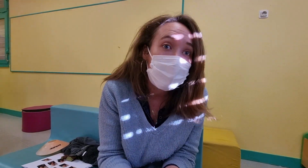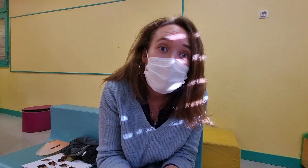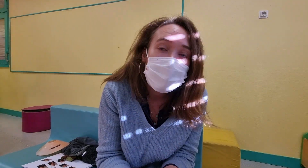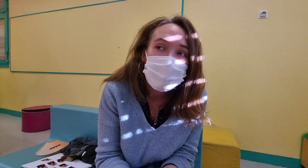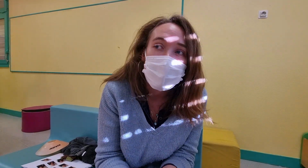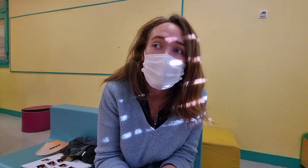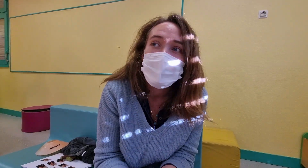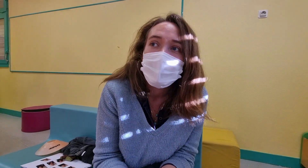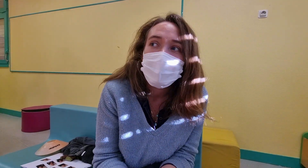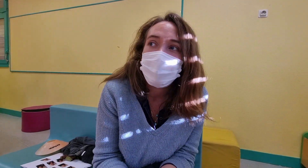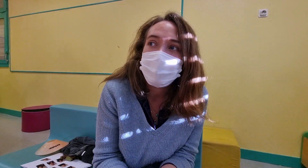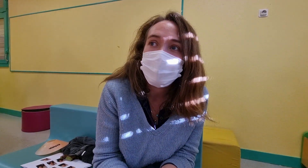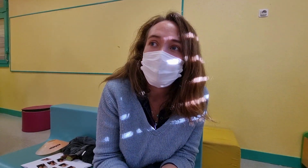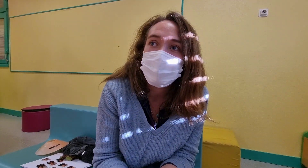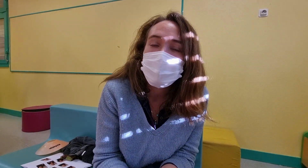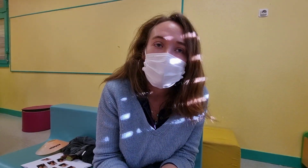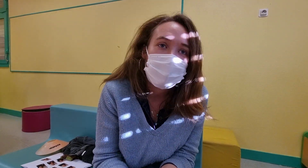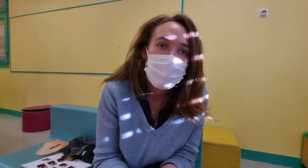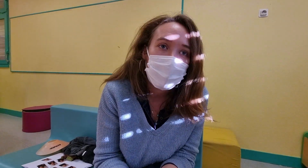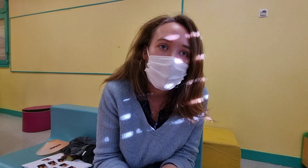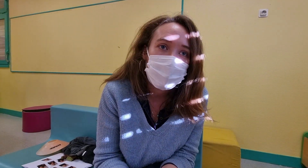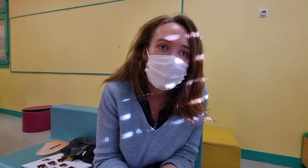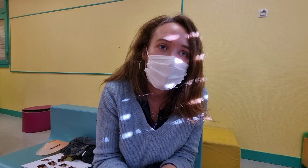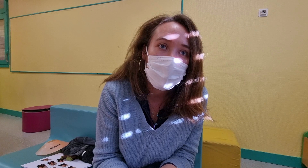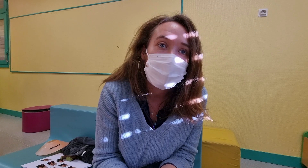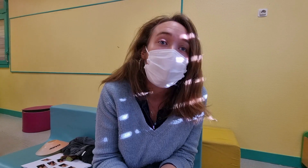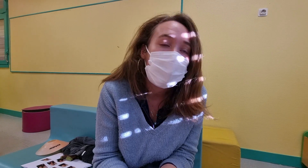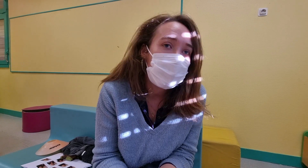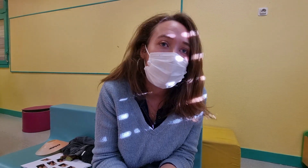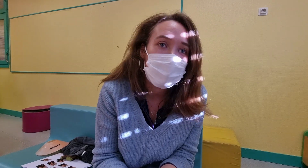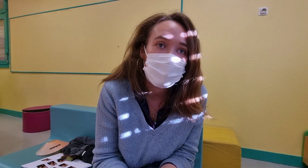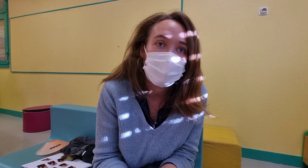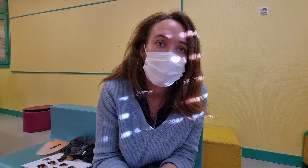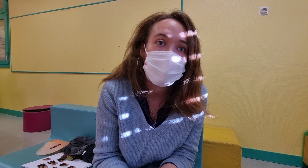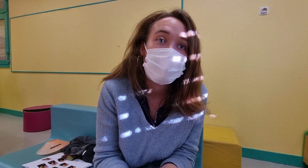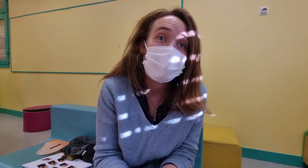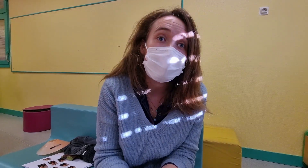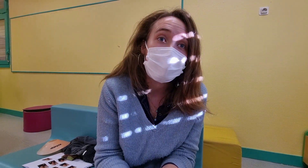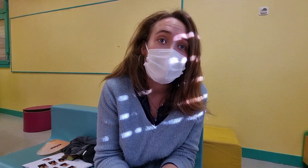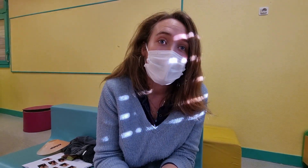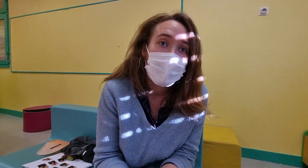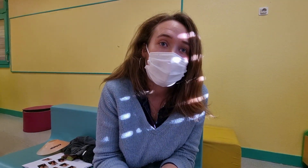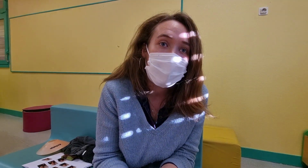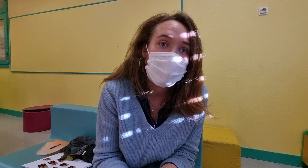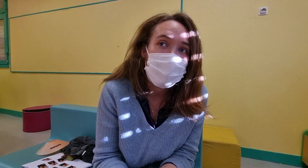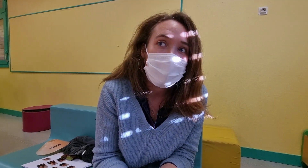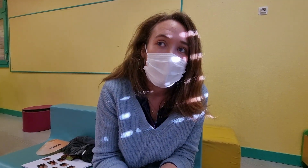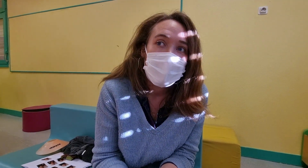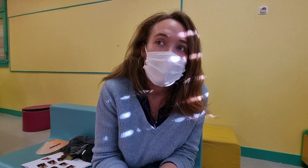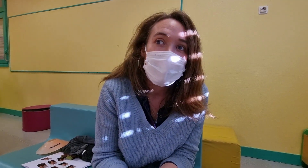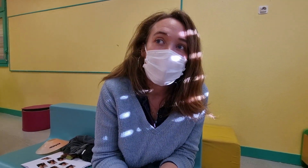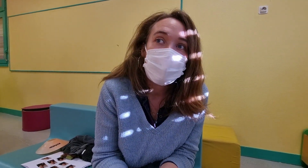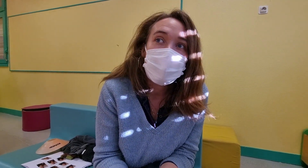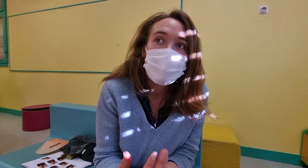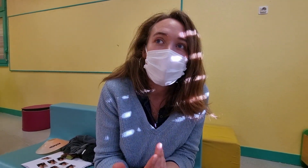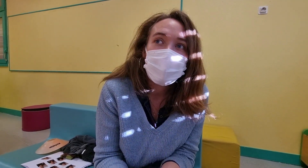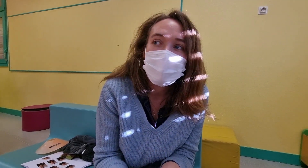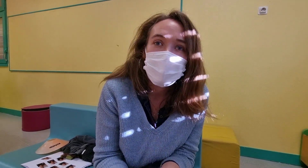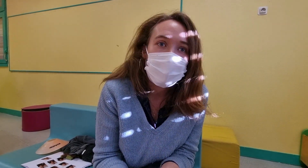bobo, et en fait c'était assez incroyable de pouvoir entrer en communication si vite avec lui, et d'où l'intérêt aussi de participer à